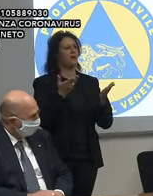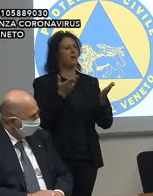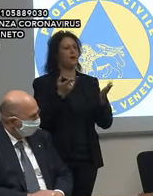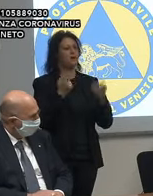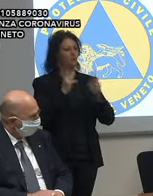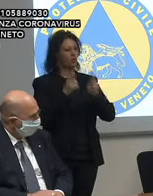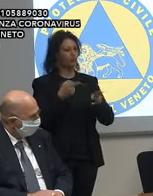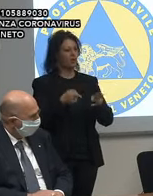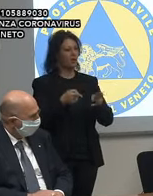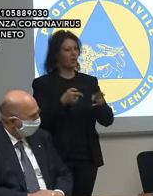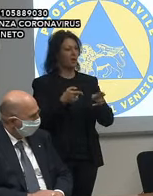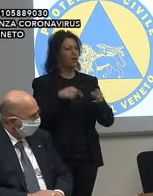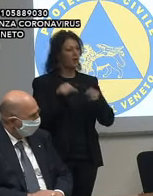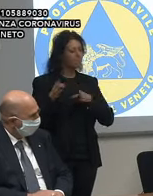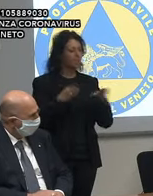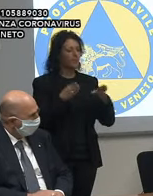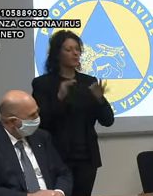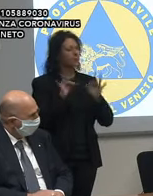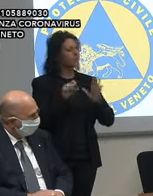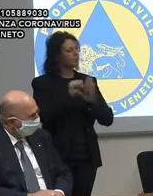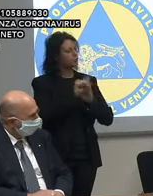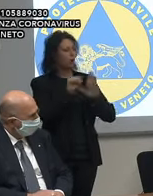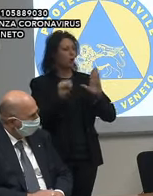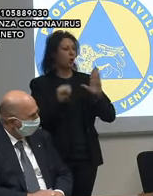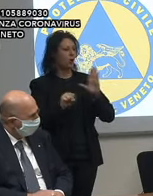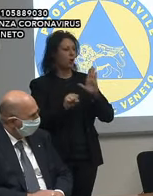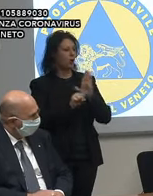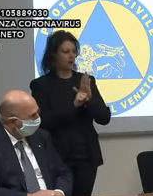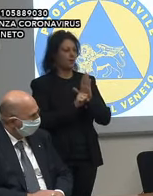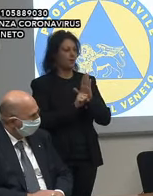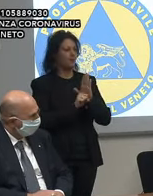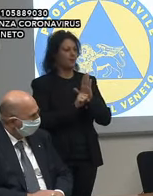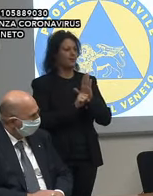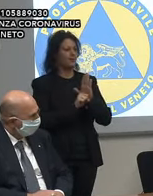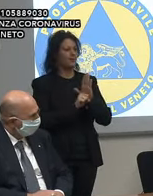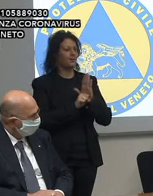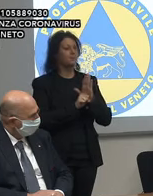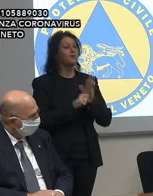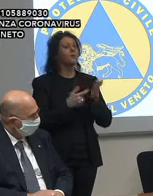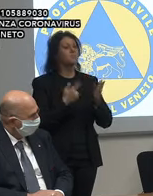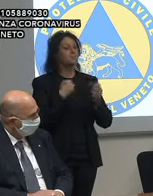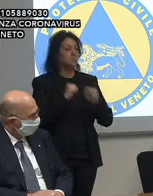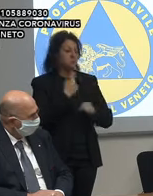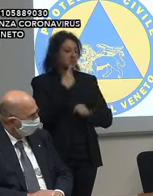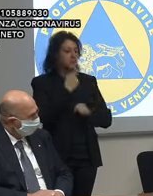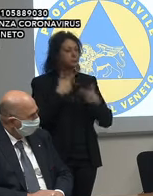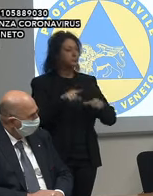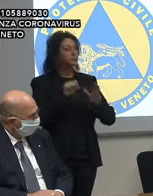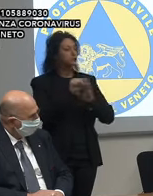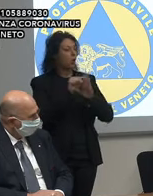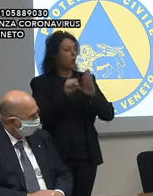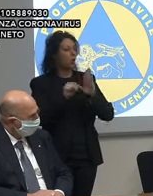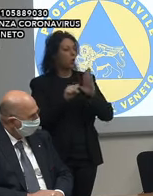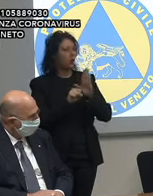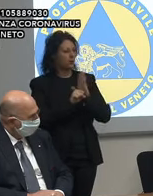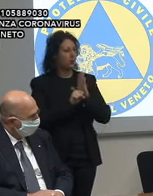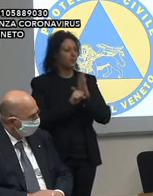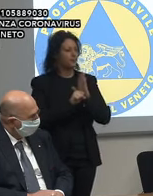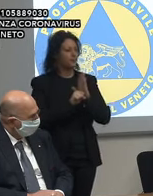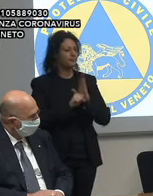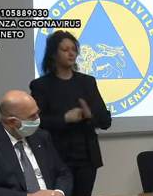momento storico, credo anch'io che possa giustamente essere definito storico. Ed è storico non solo per quello